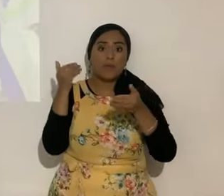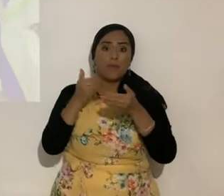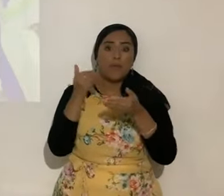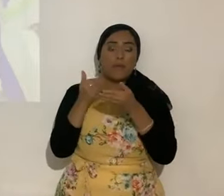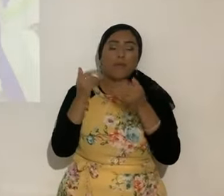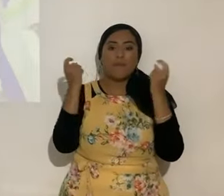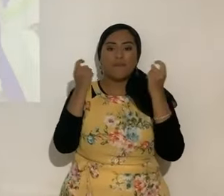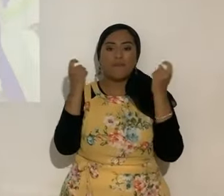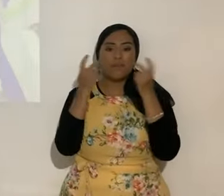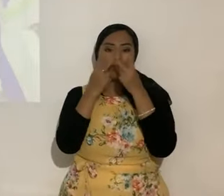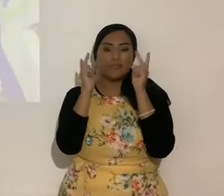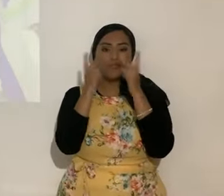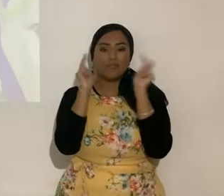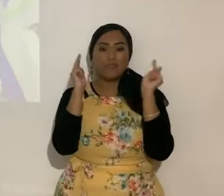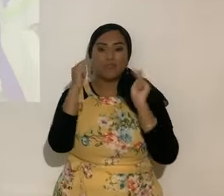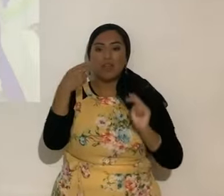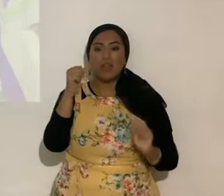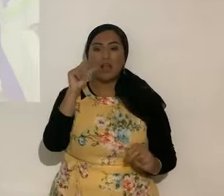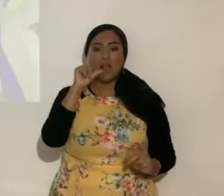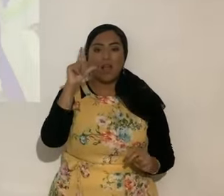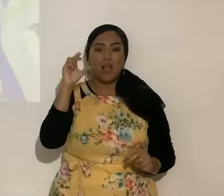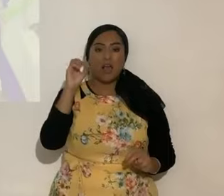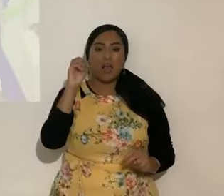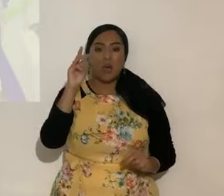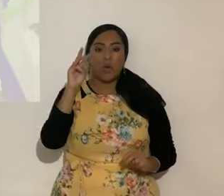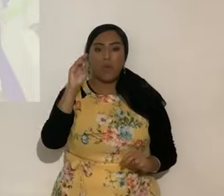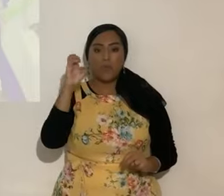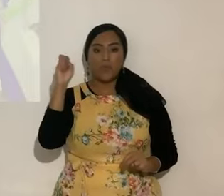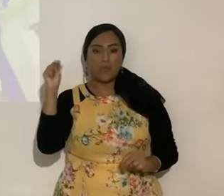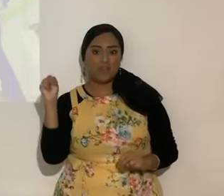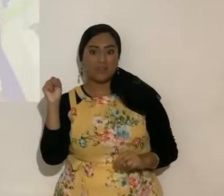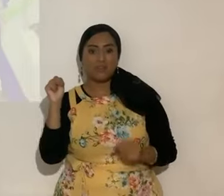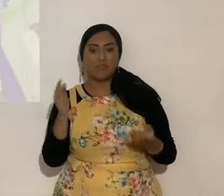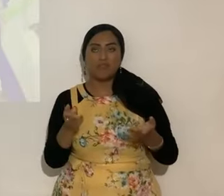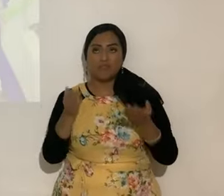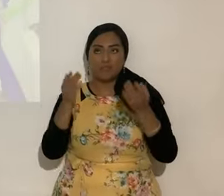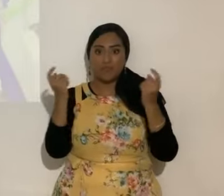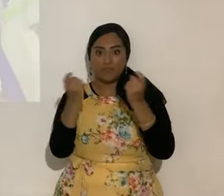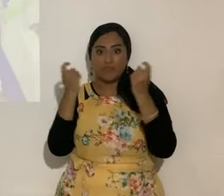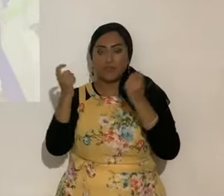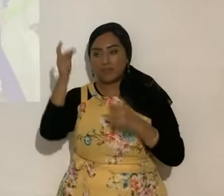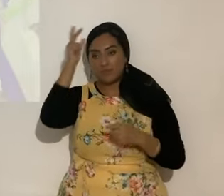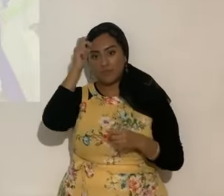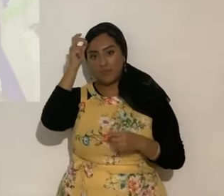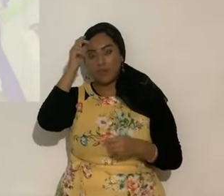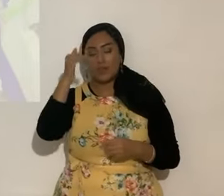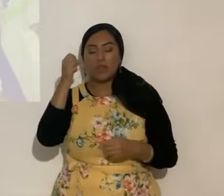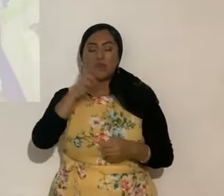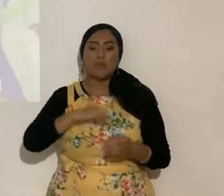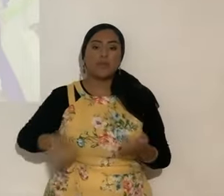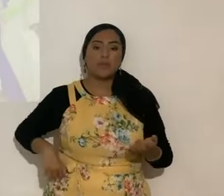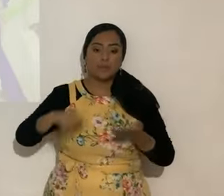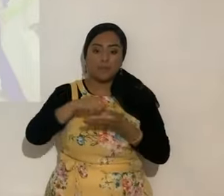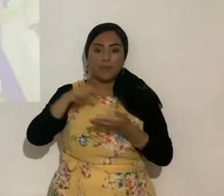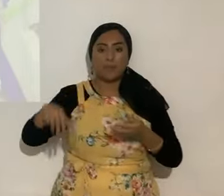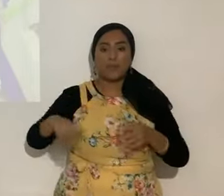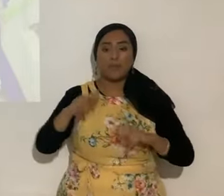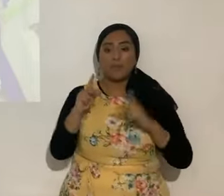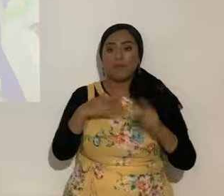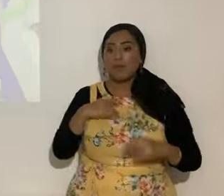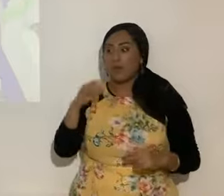fiesta pagana de Halloween y todo eso que es un culto al mal. Yashua Mashiach reprenda eso. La gente